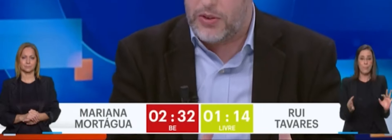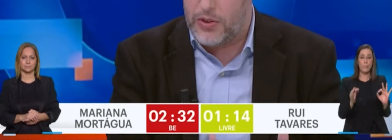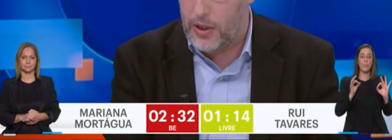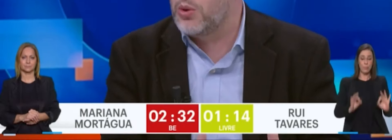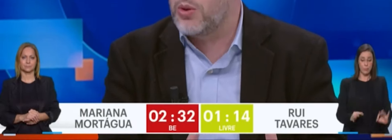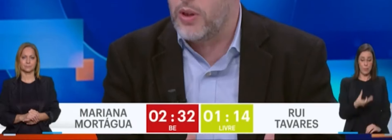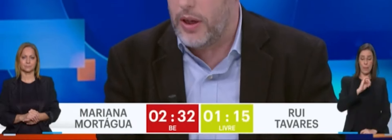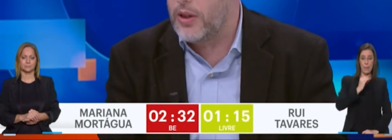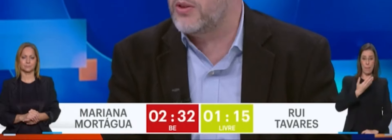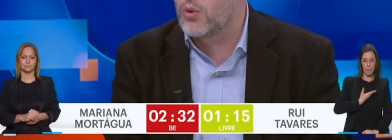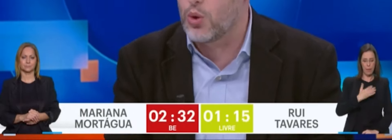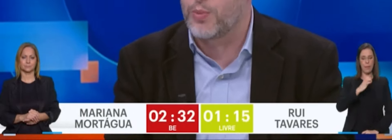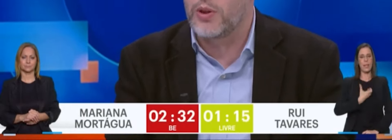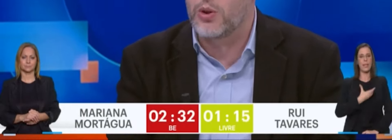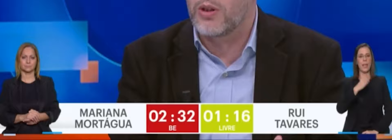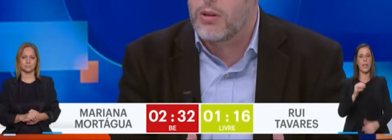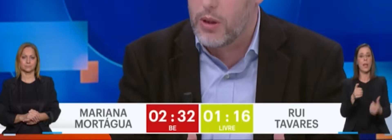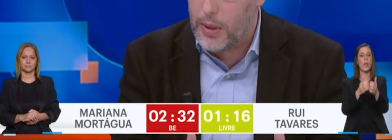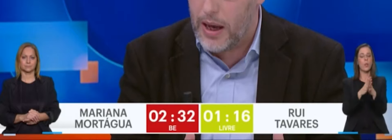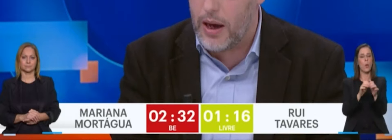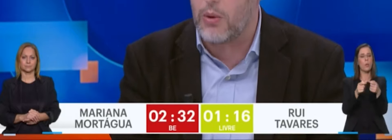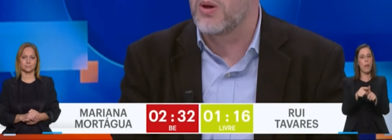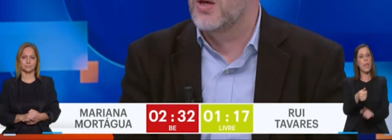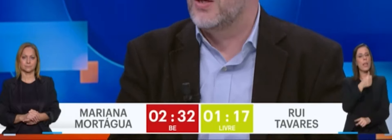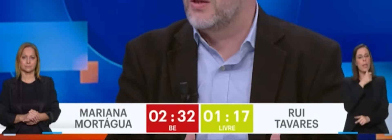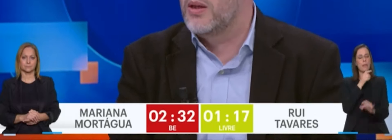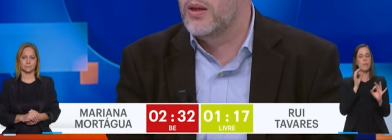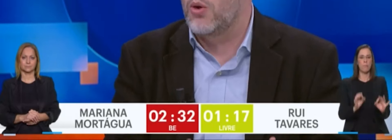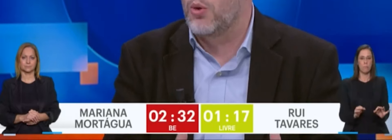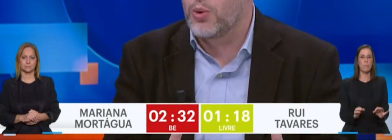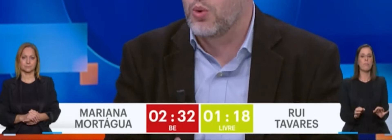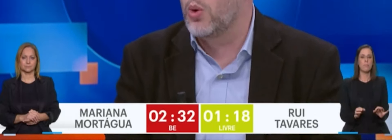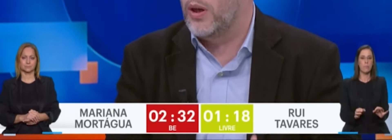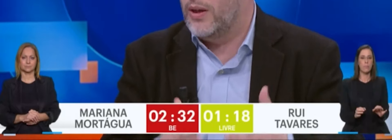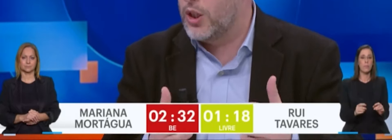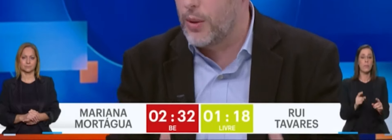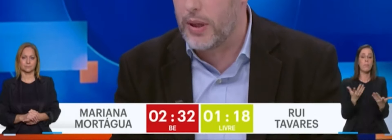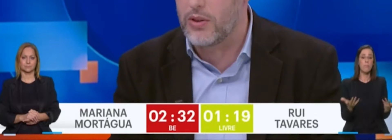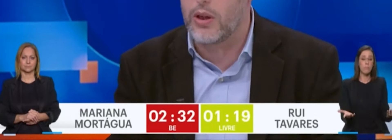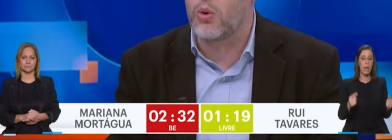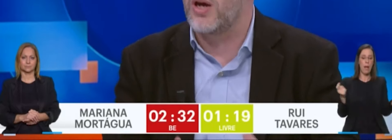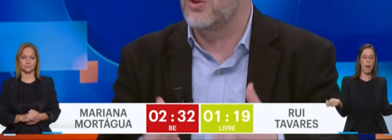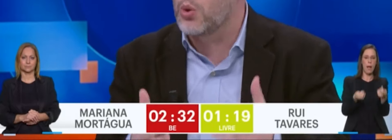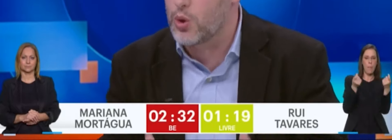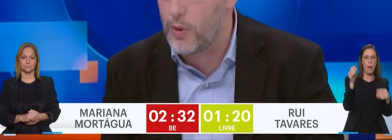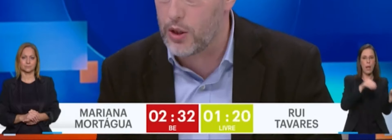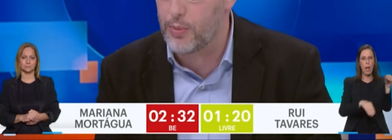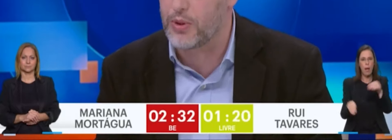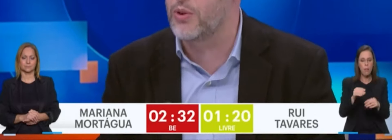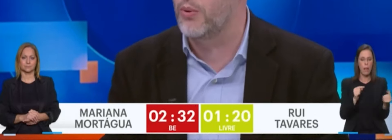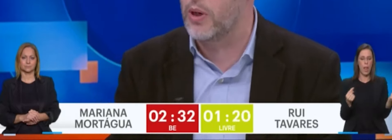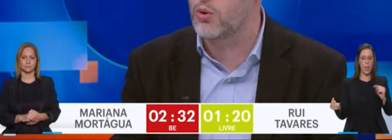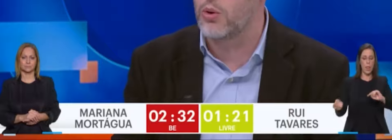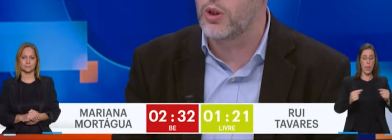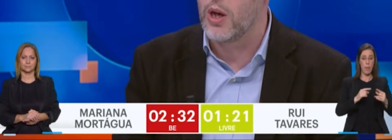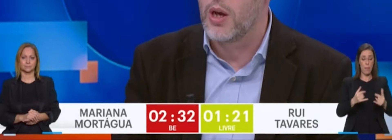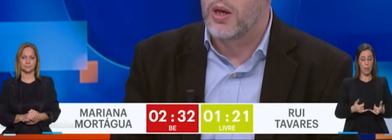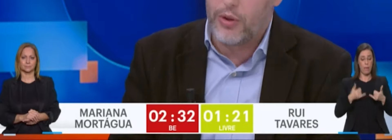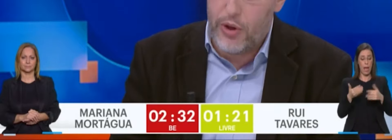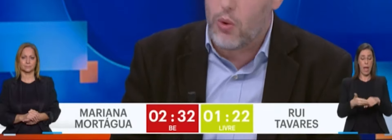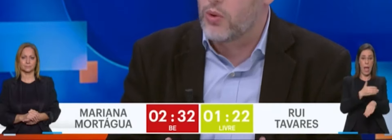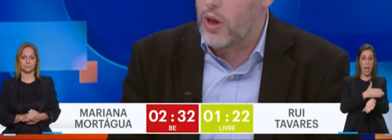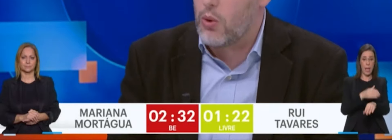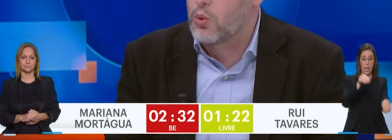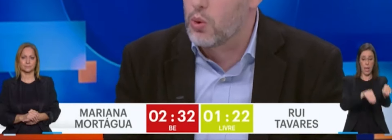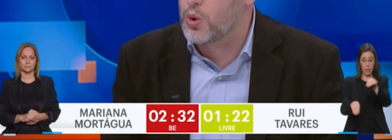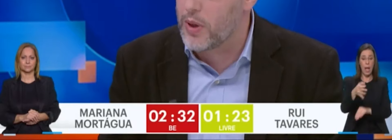o PSD e o CDs entd os partidos que determinaram que a cobertura nas campanhas eleitorais e que os debates que precediam eleições